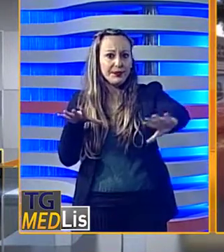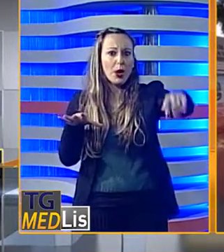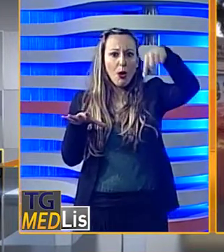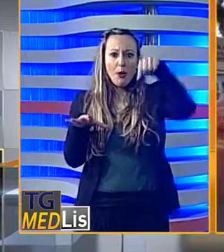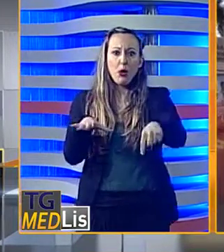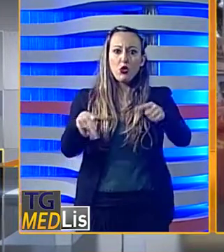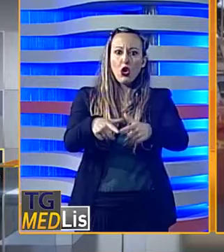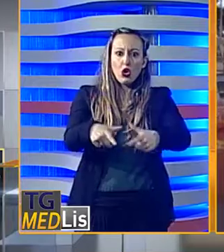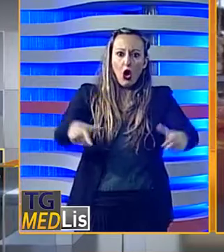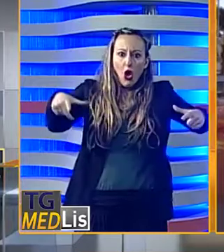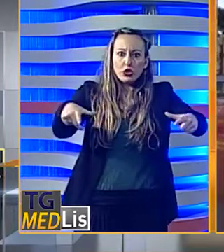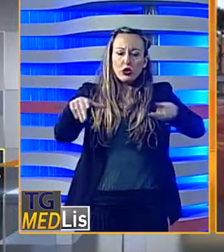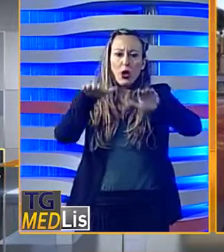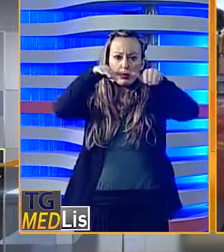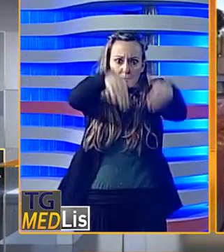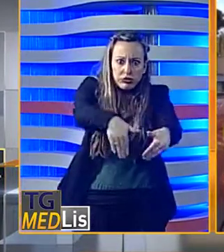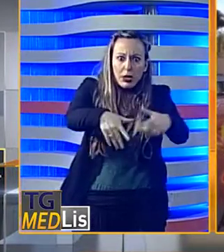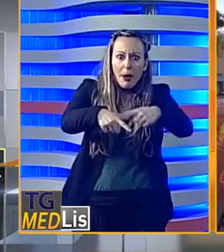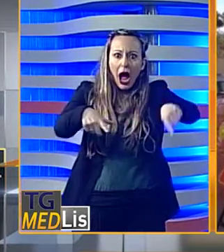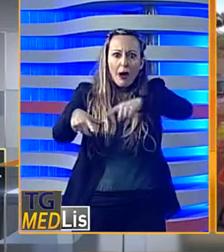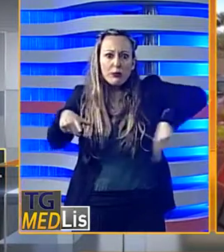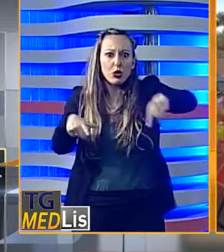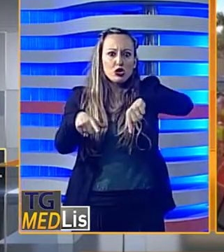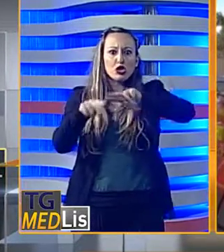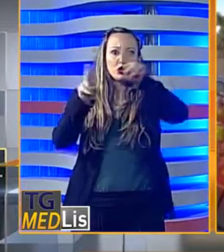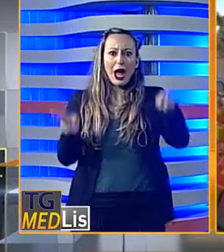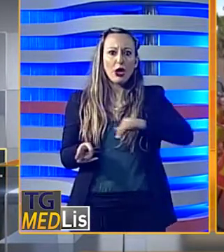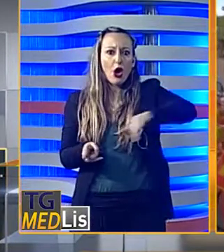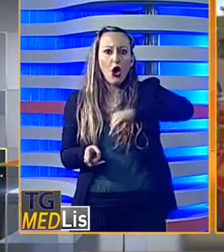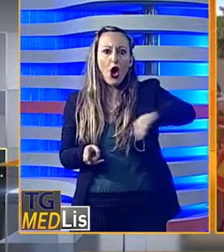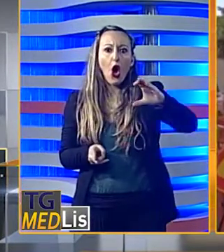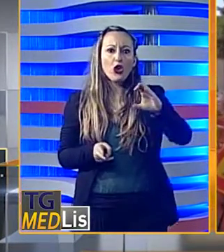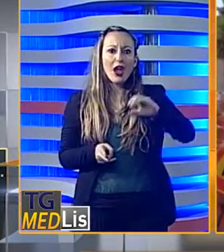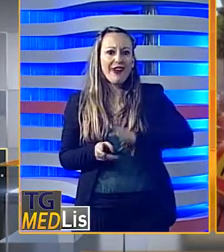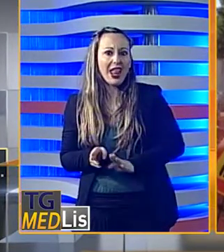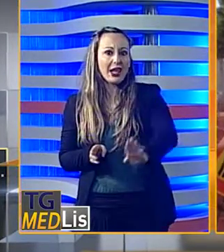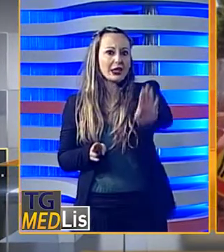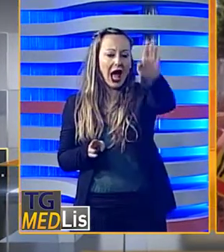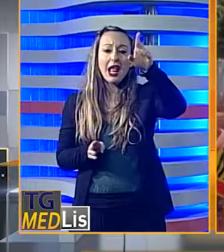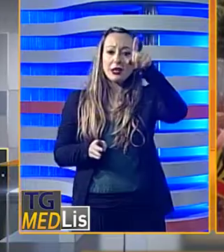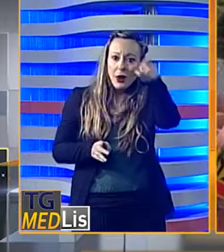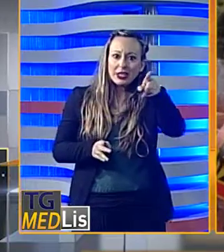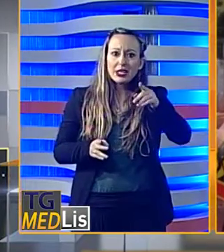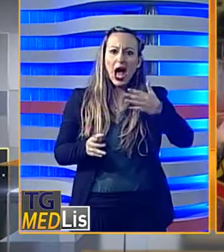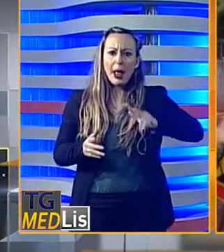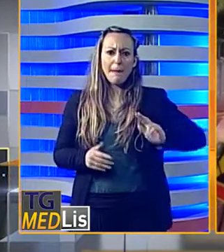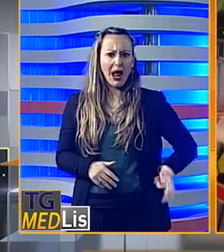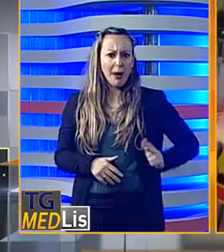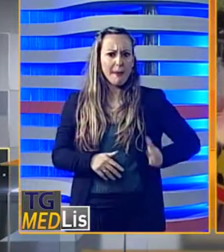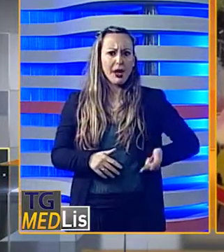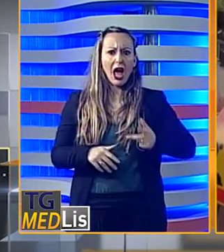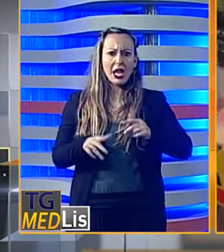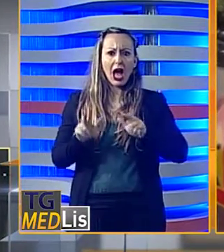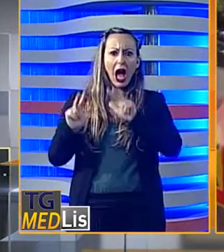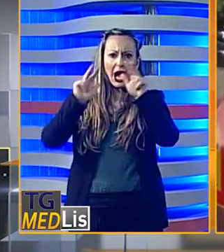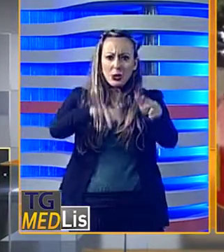Un grosso buco nell'asfalto si è aperto al centro della carreggiata in corso Calatafimi a Palermo. È accaduto ieri intorno alle 21,